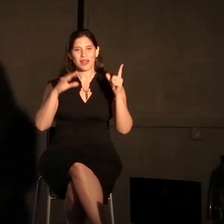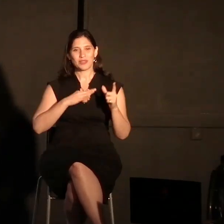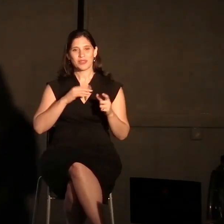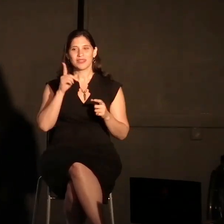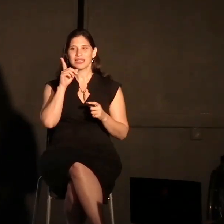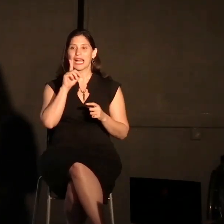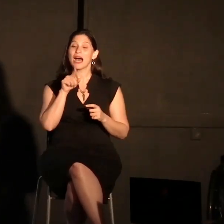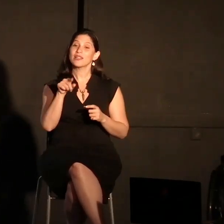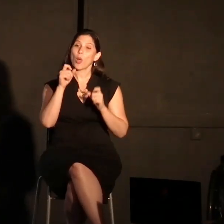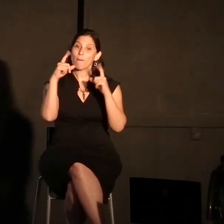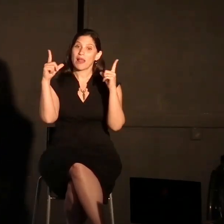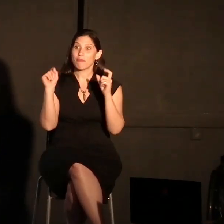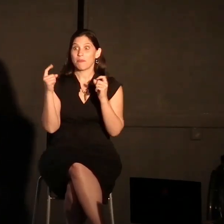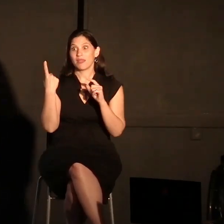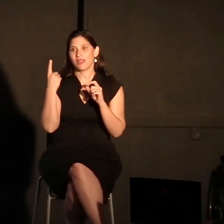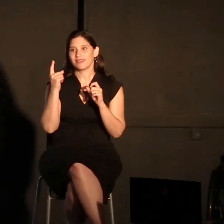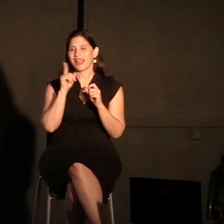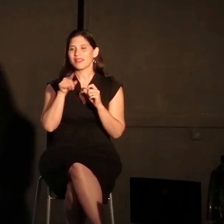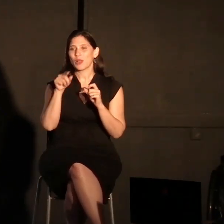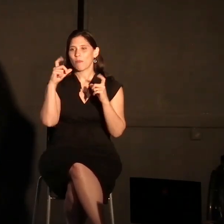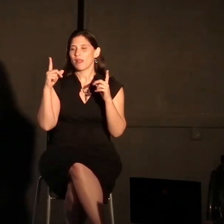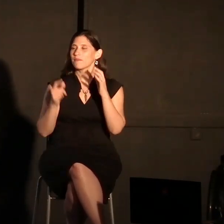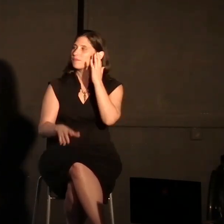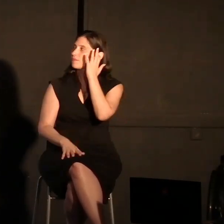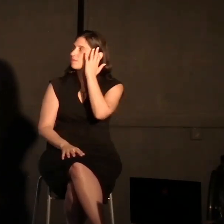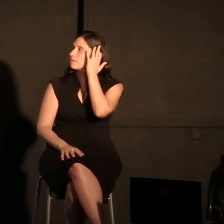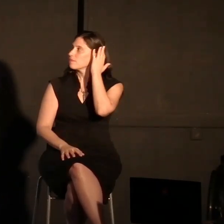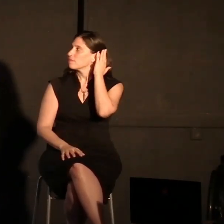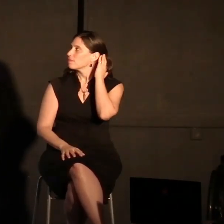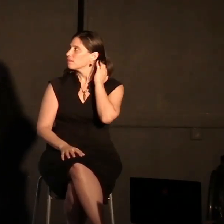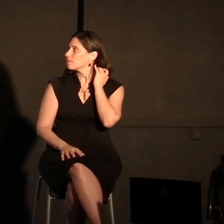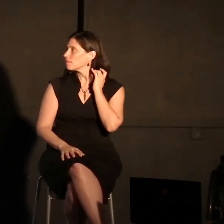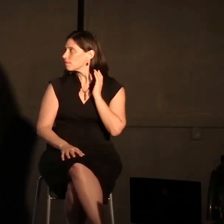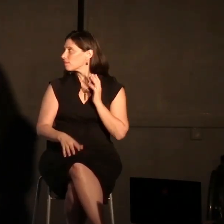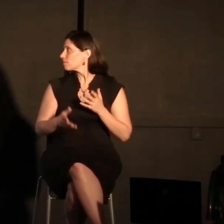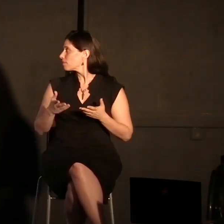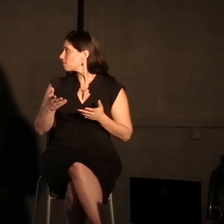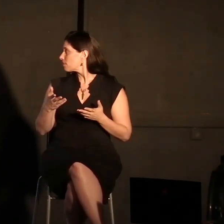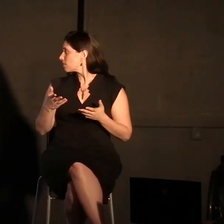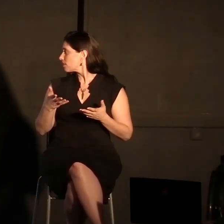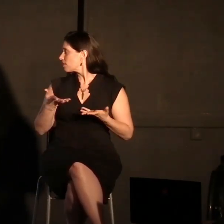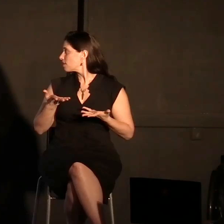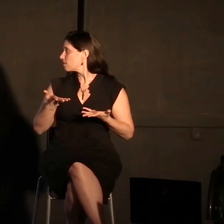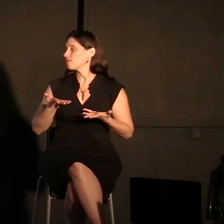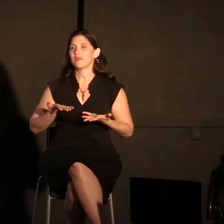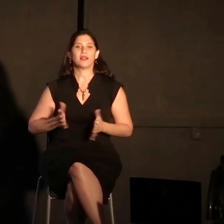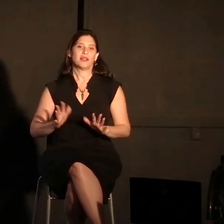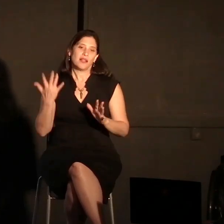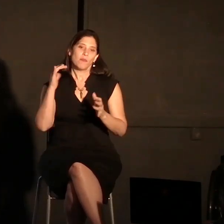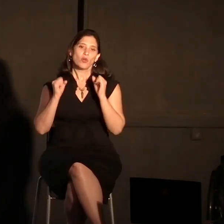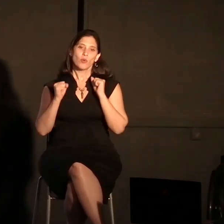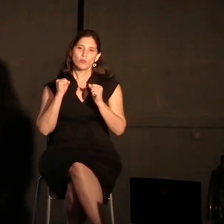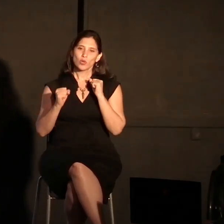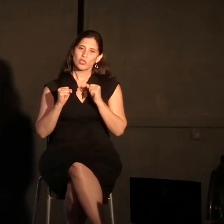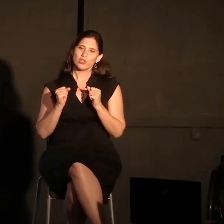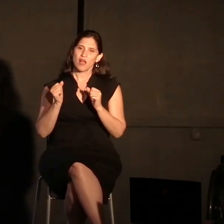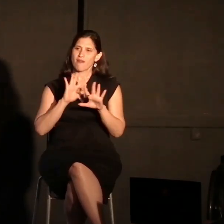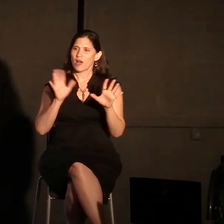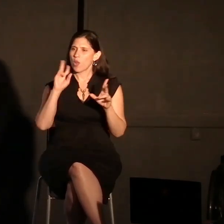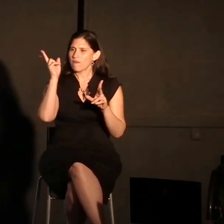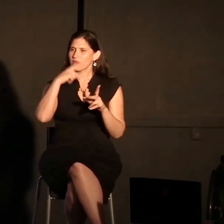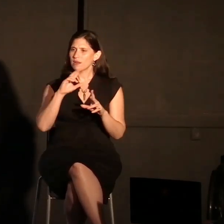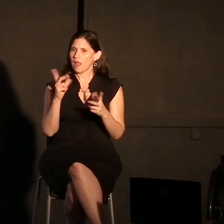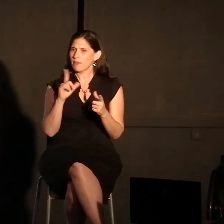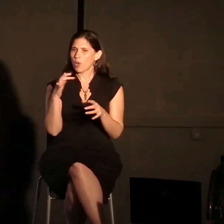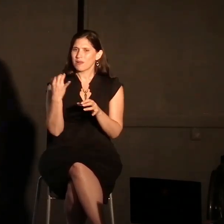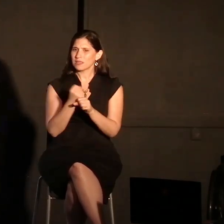קראתי לו פלא במקרה קראתי לו פלא והלידה היייתה מאוד מאוד מאוד מאוד קשה אף אחד לא הבין למה אני לא